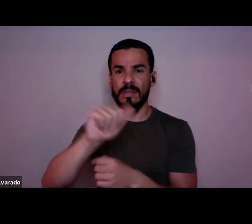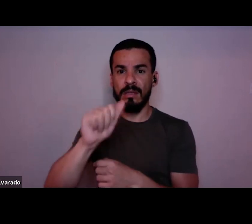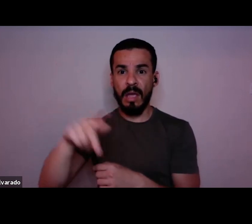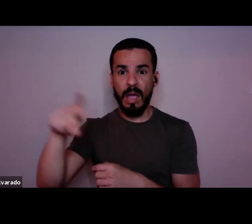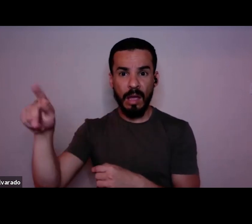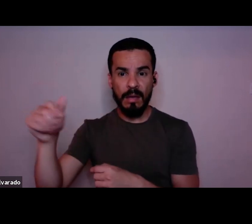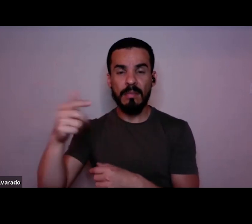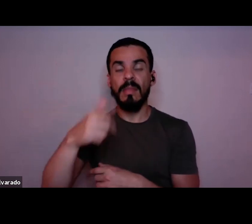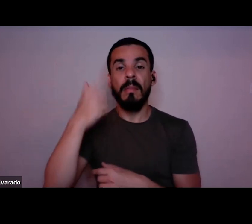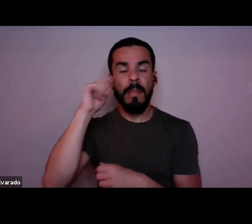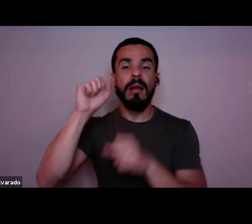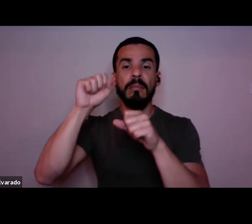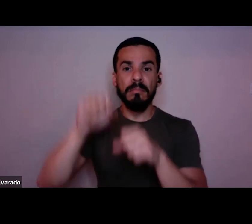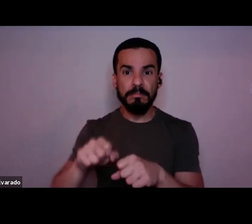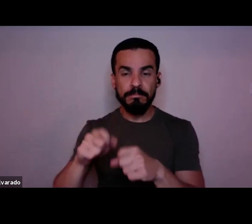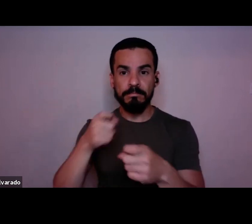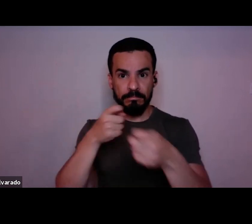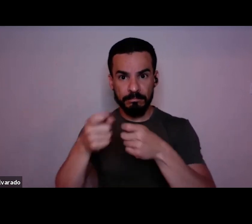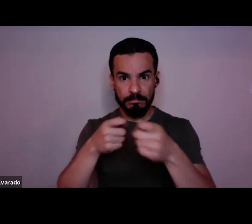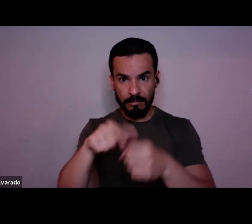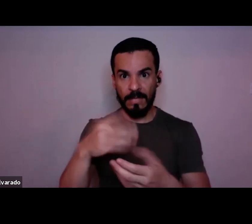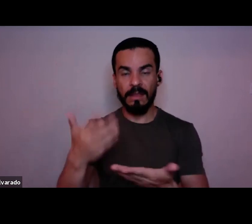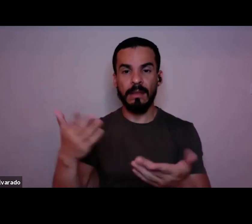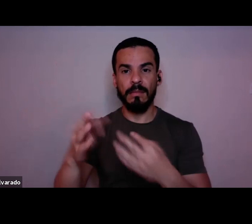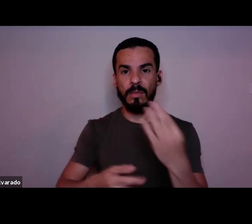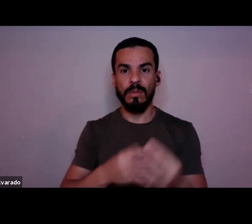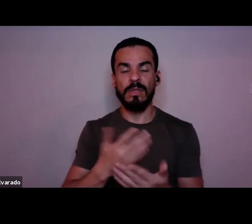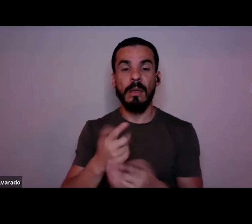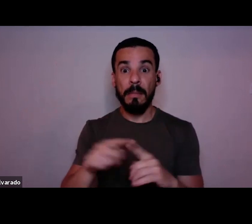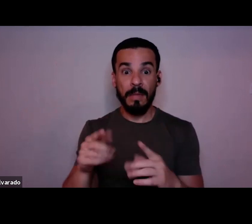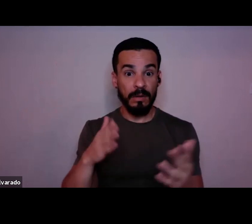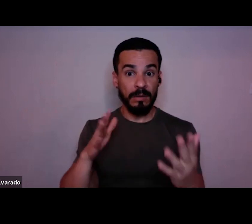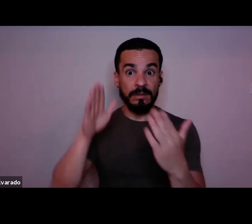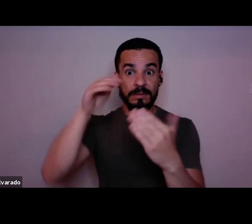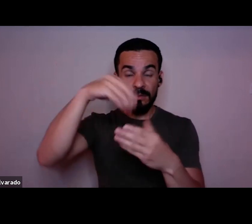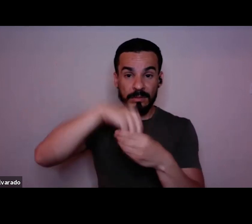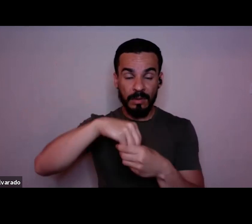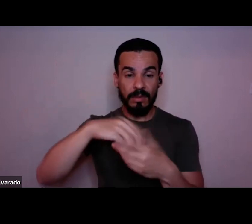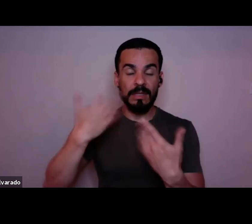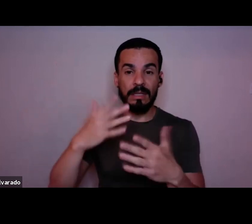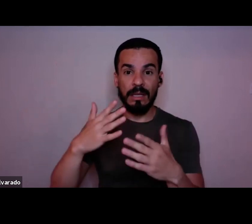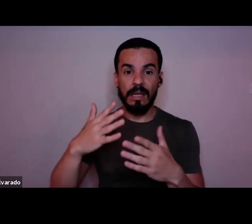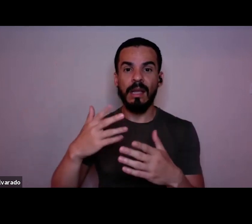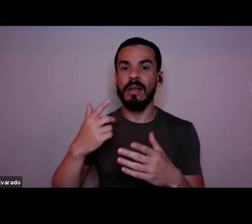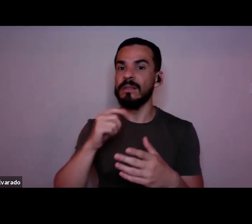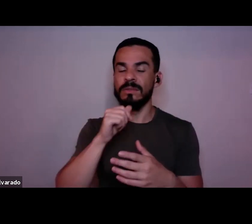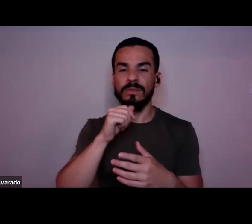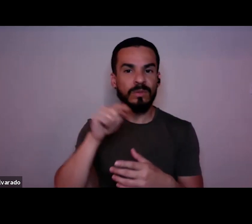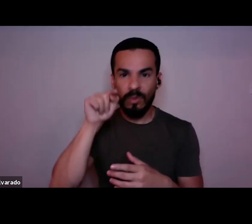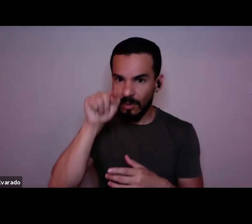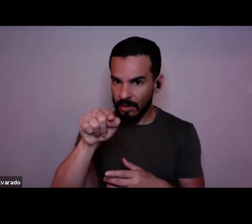para poder regular ese tipo de cosas pero el abordaje ya la intervención es no señales